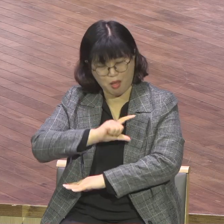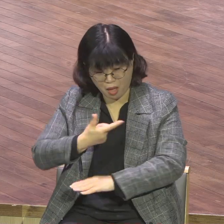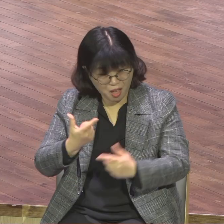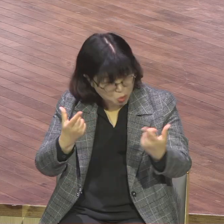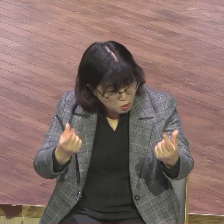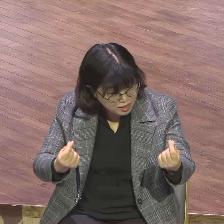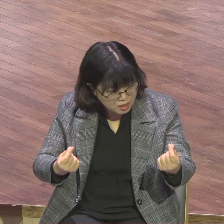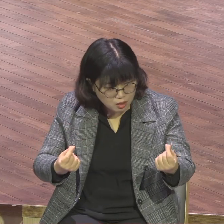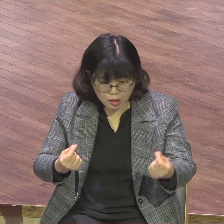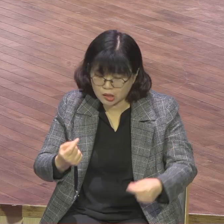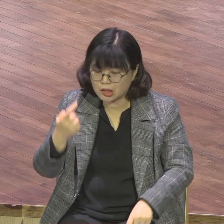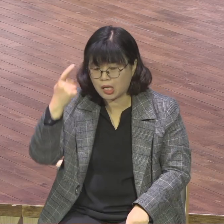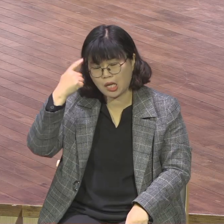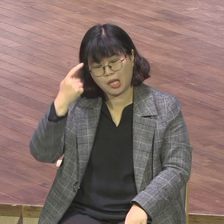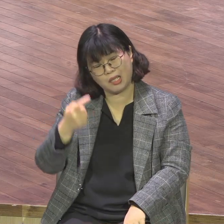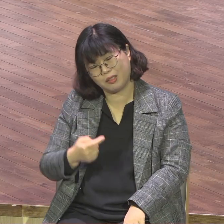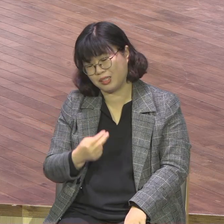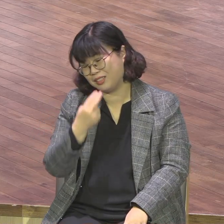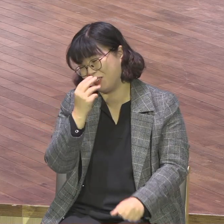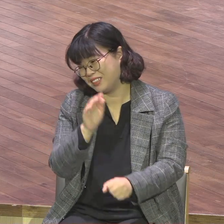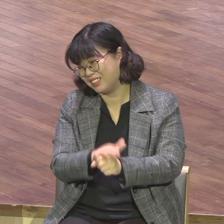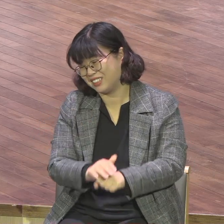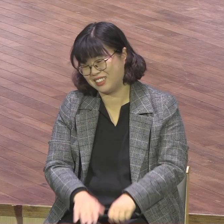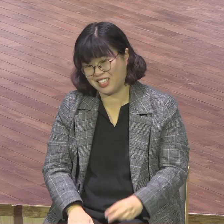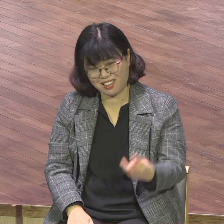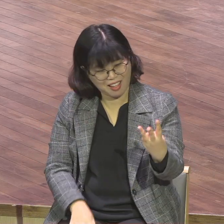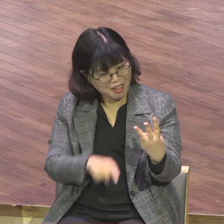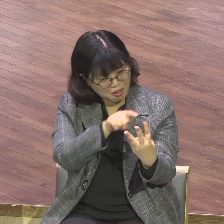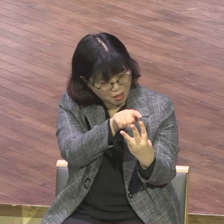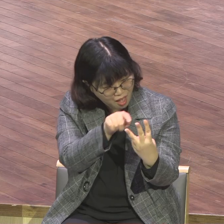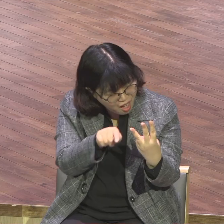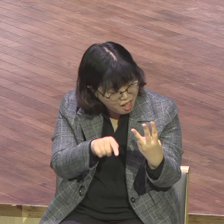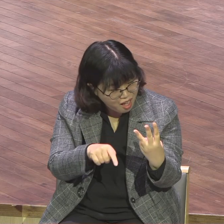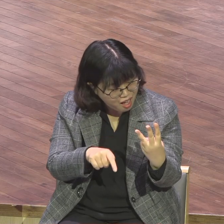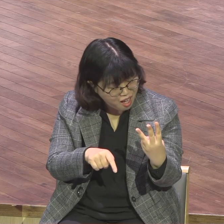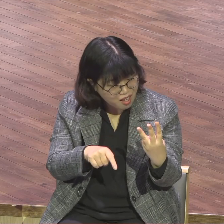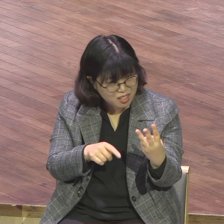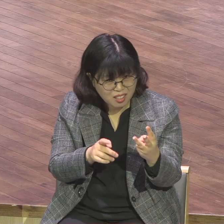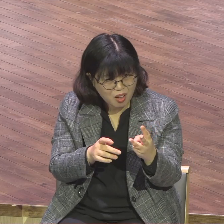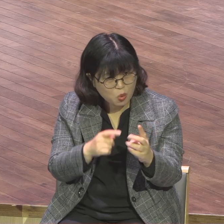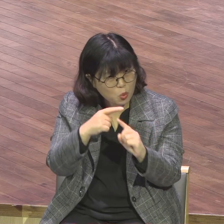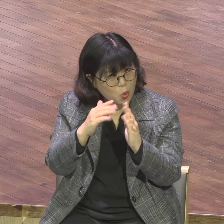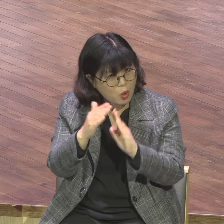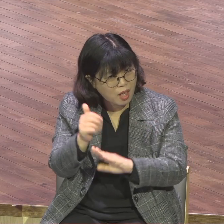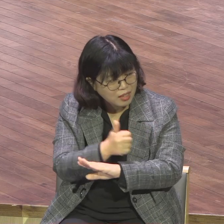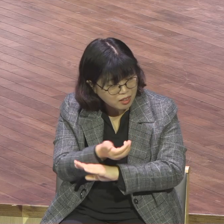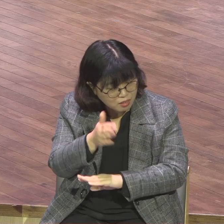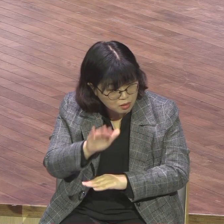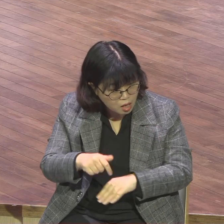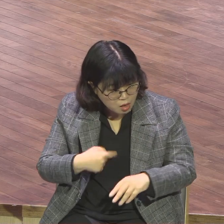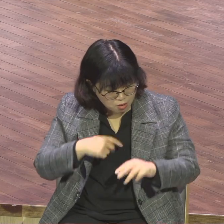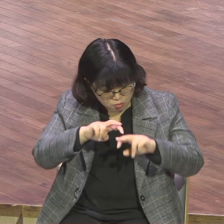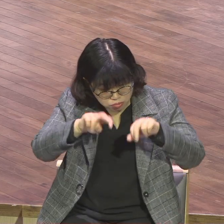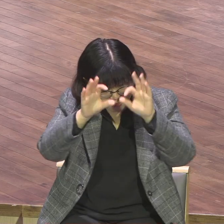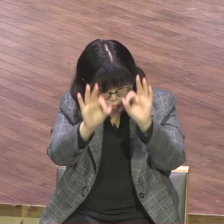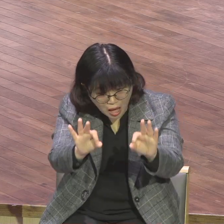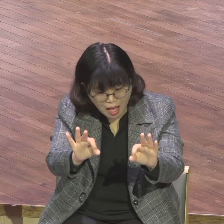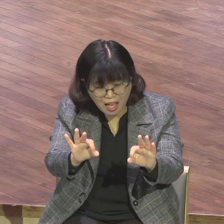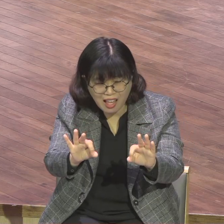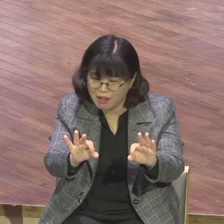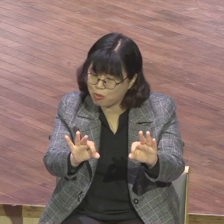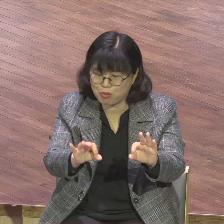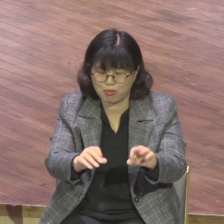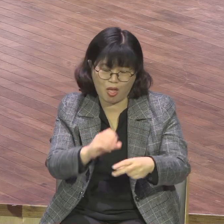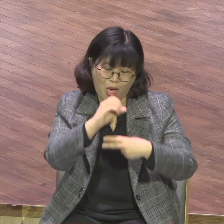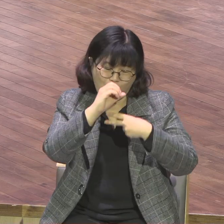복음 없이 저렇게 뭐 그냥 완전 종교예요. 벌벌 떨면서 교회를 나가도 벌벌 떨고